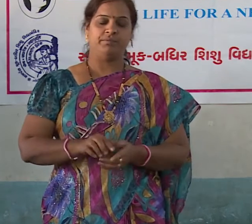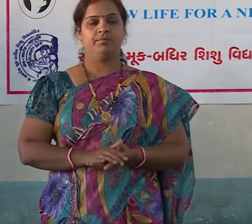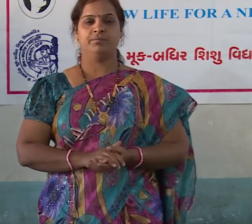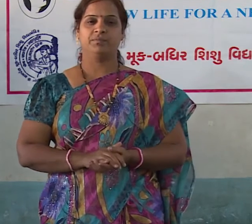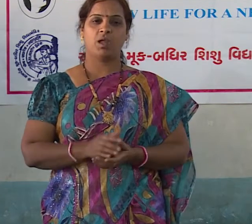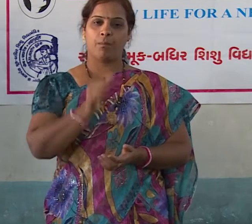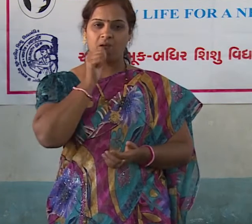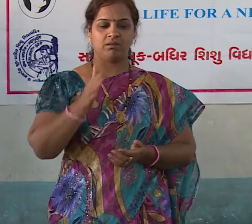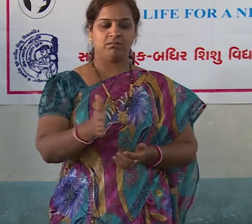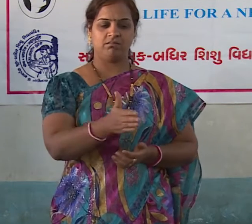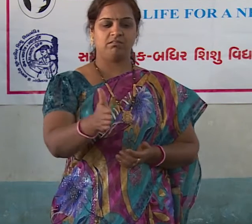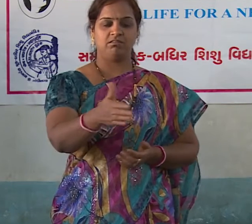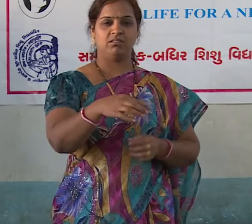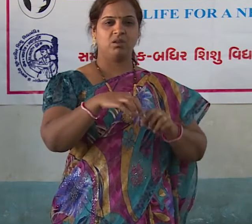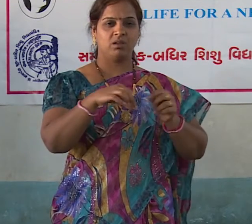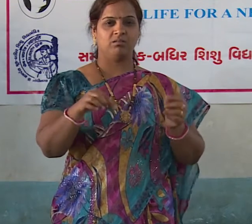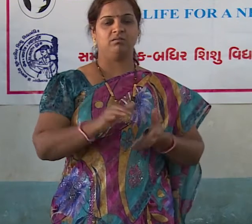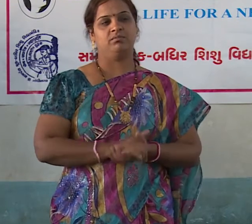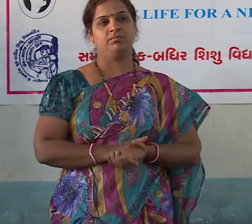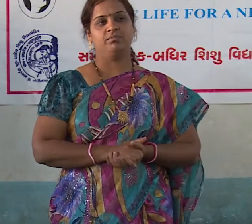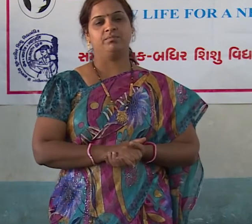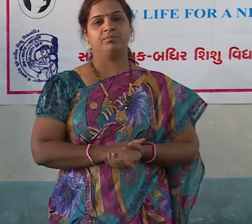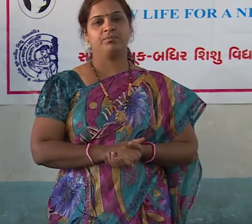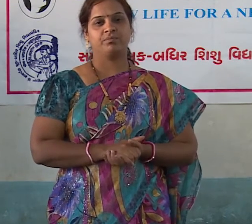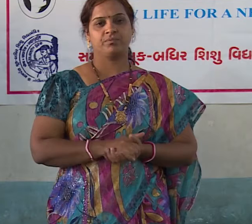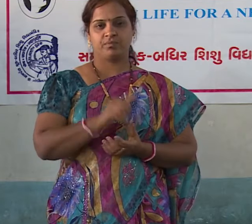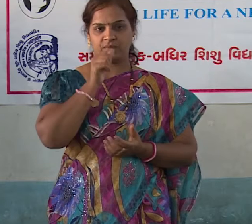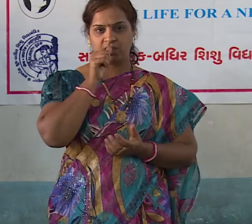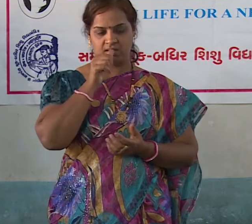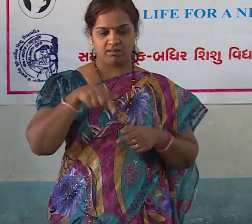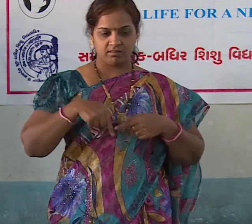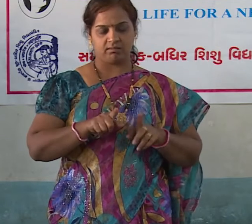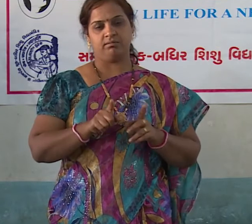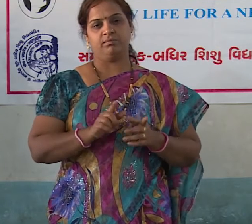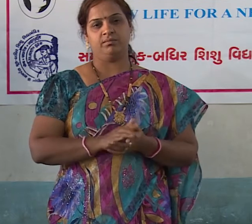नाव तो पानी के ऊपर तैरती है, पानी के साथ उसका कनेक्शन है।